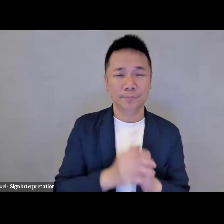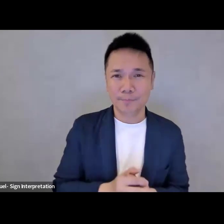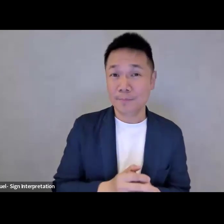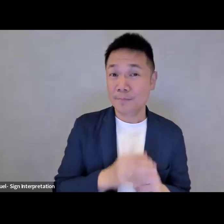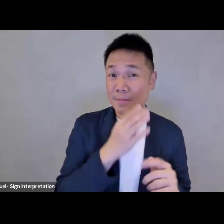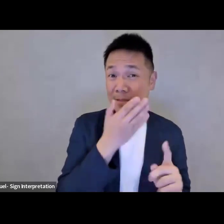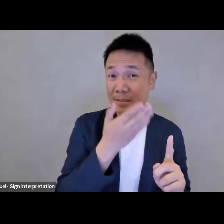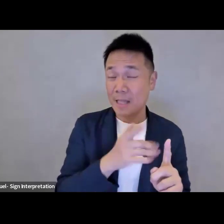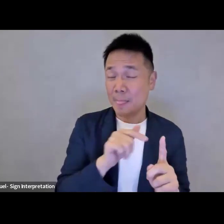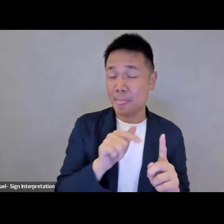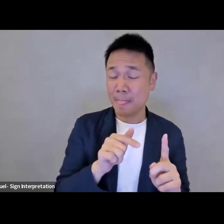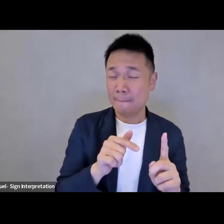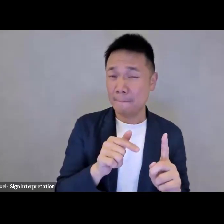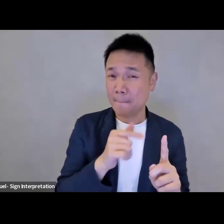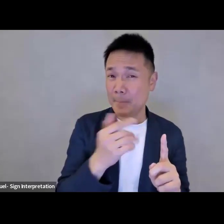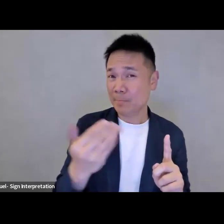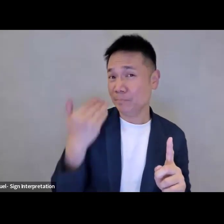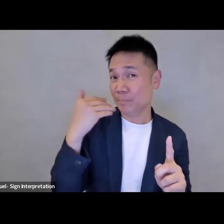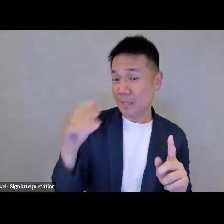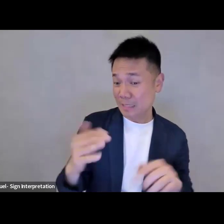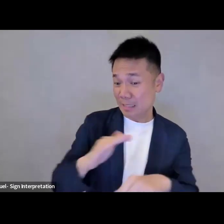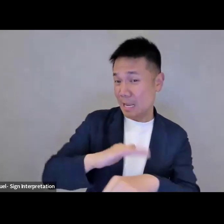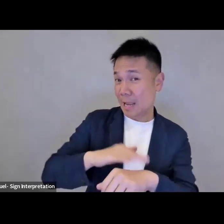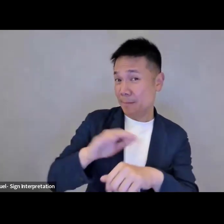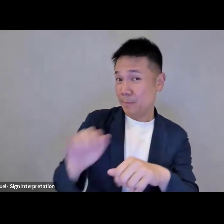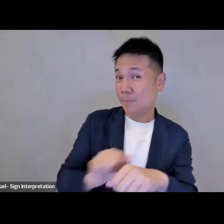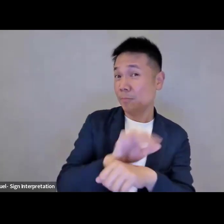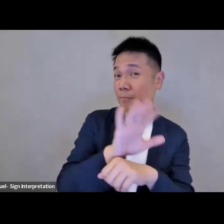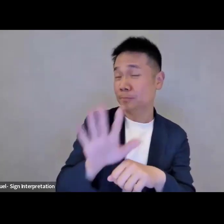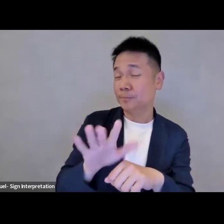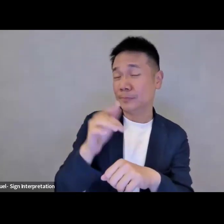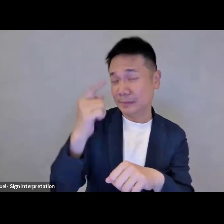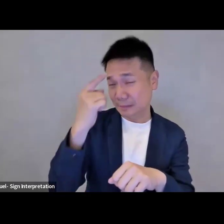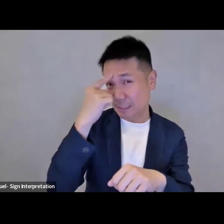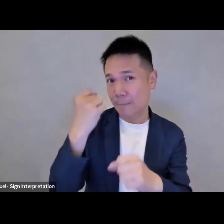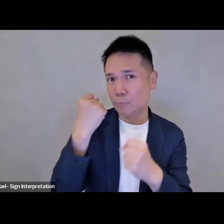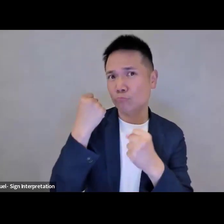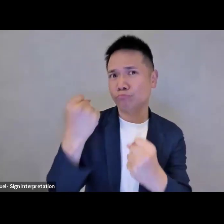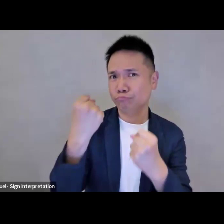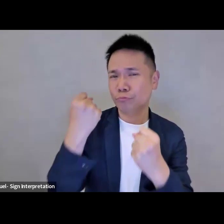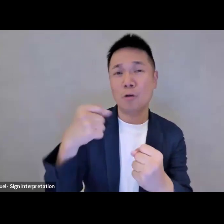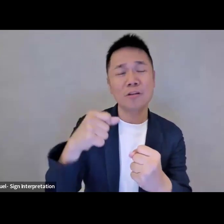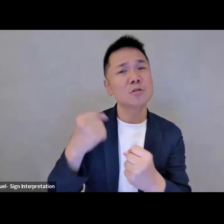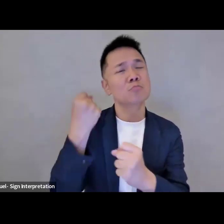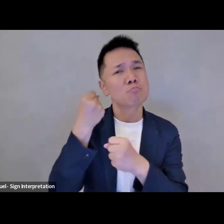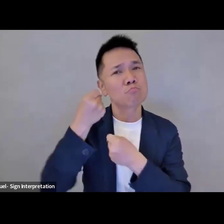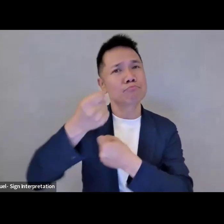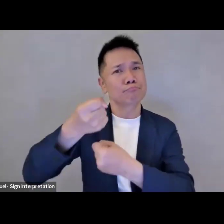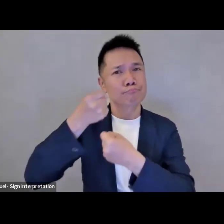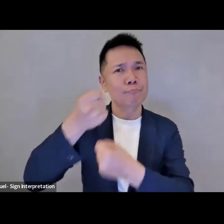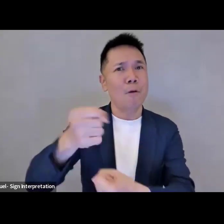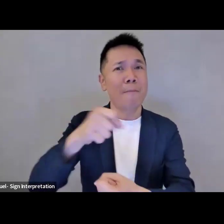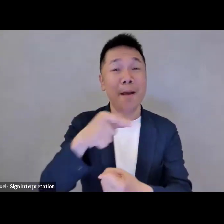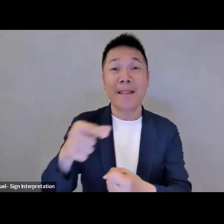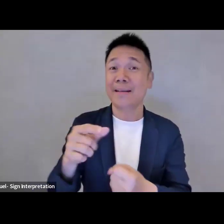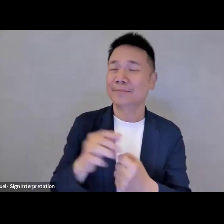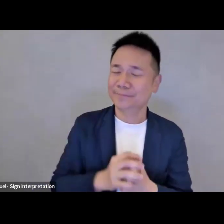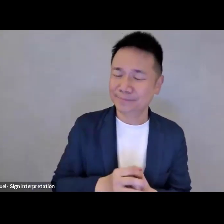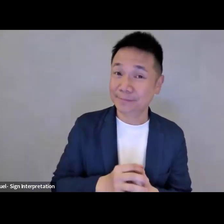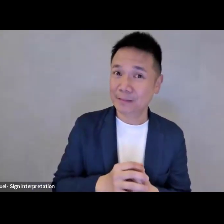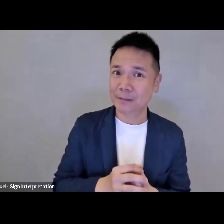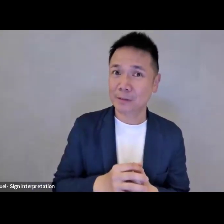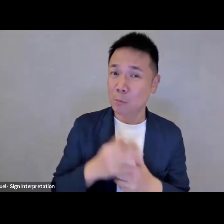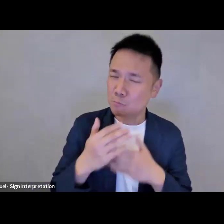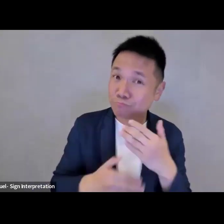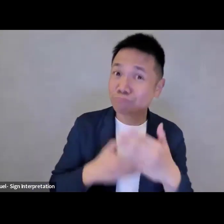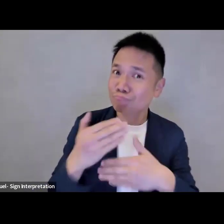感谢我们TCI。我们 TCI 的成员们，而且在我们 COVID-19 的